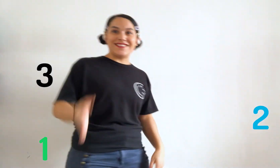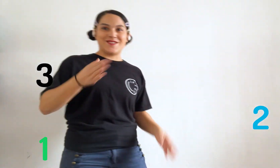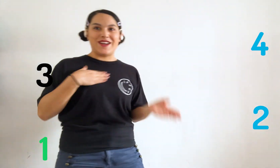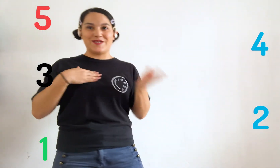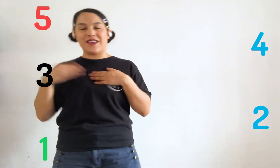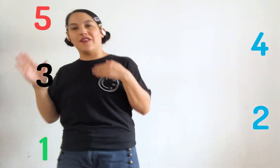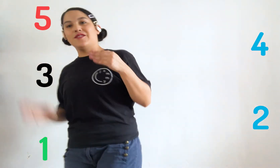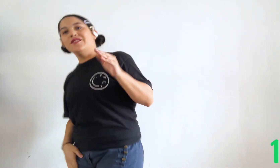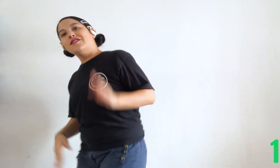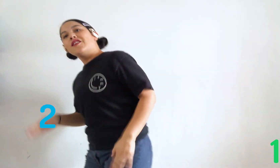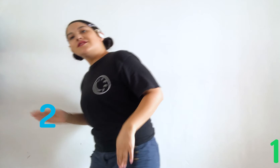1, 2, 3, 4, 5.